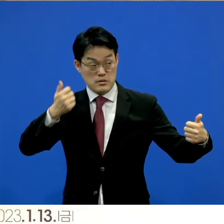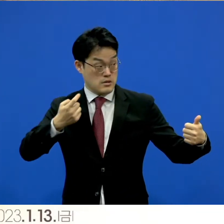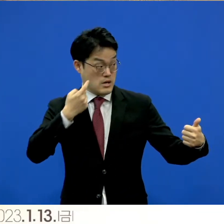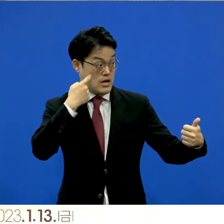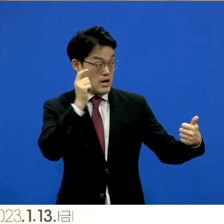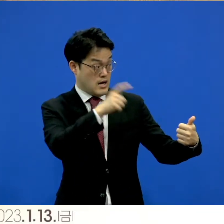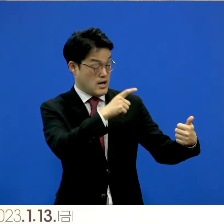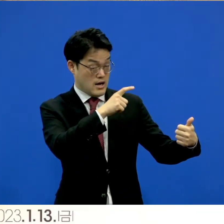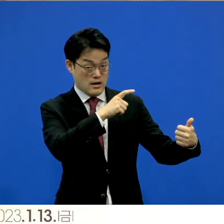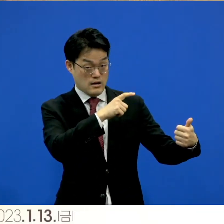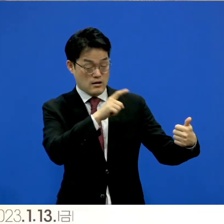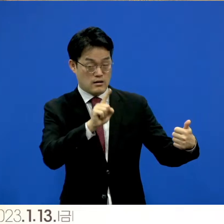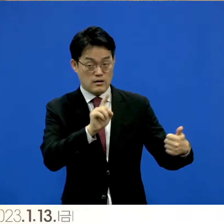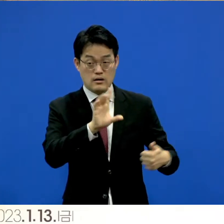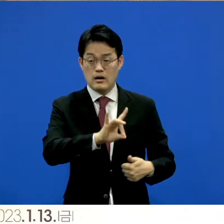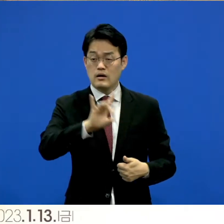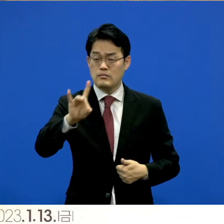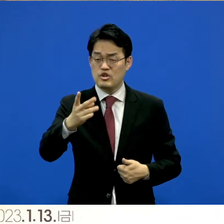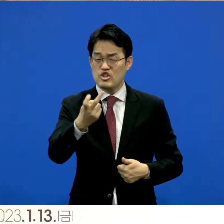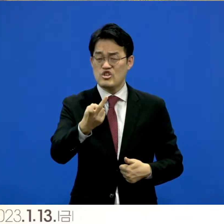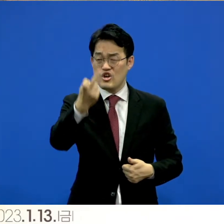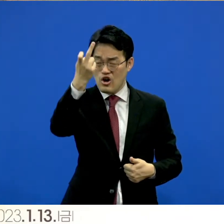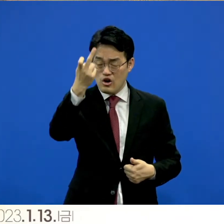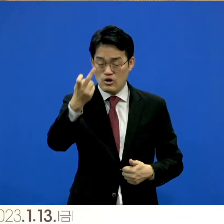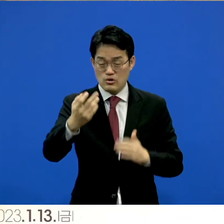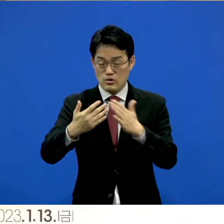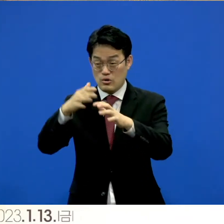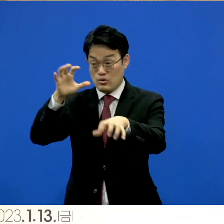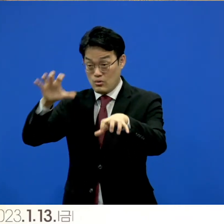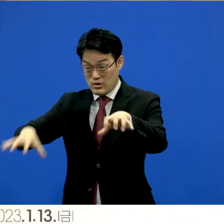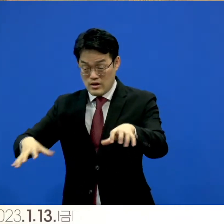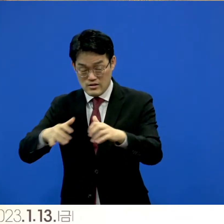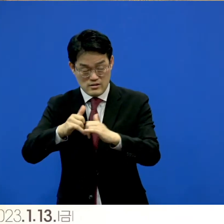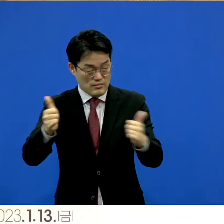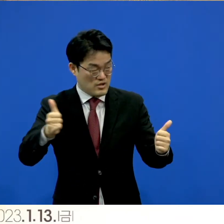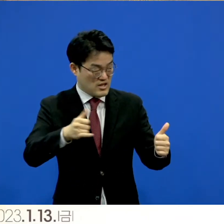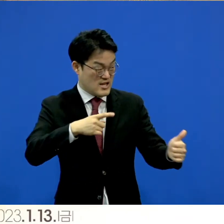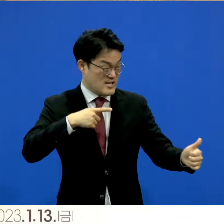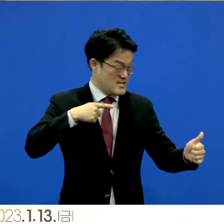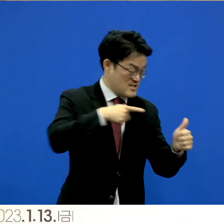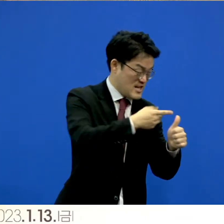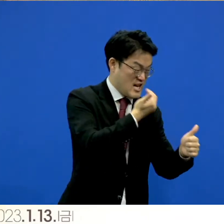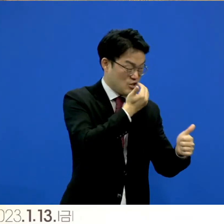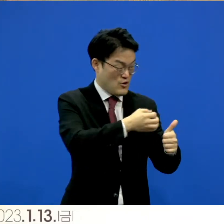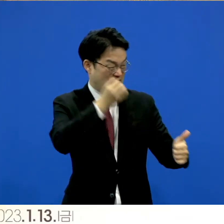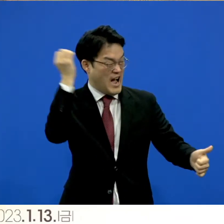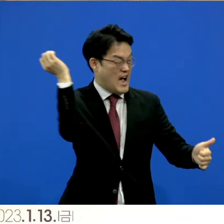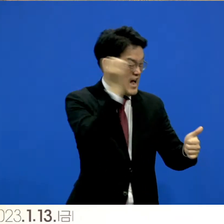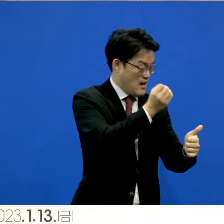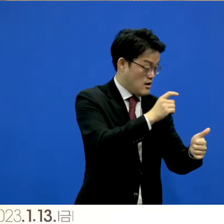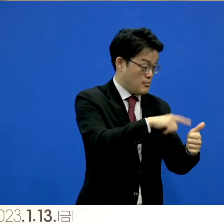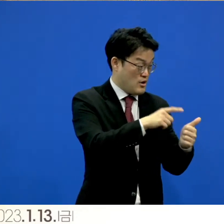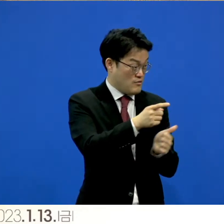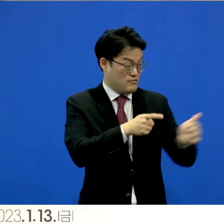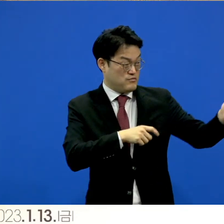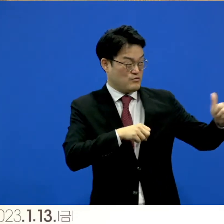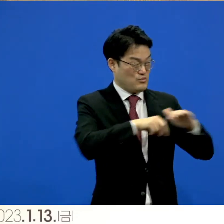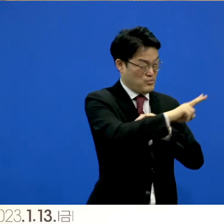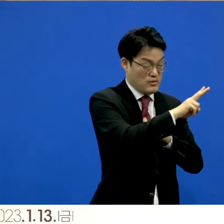형에 의해서, 때로는 동네 사람에 의해서 따돌림을 당하고 배제를 당하고 더 멀리 도망을 갈까봐